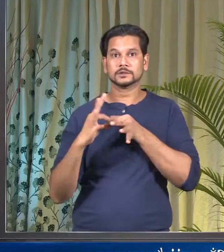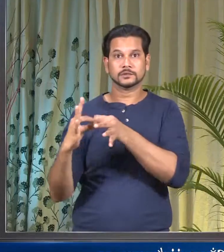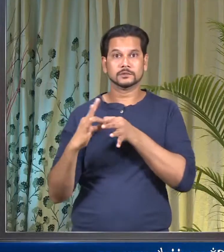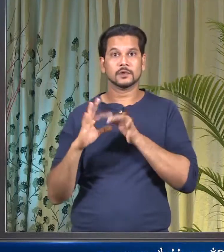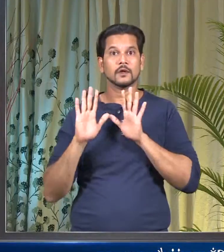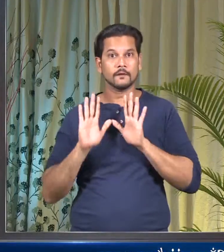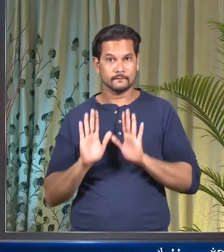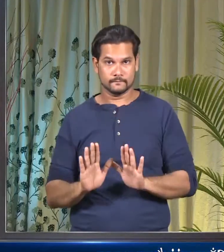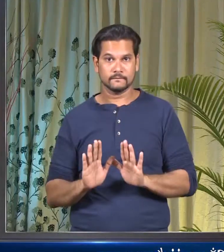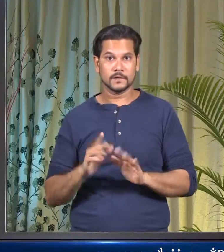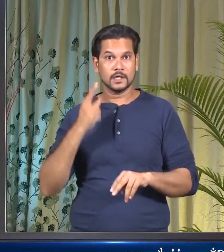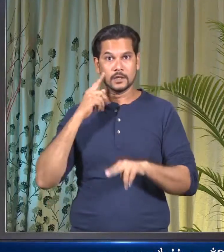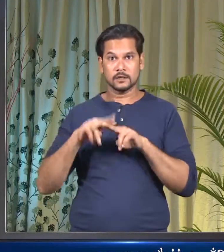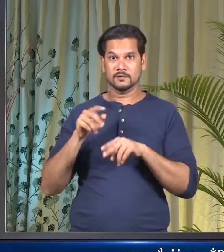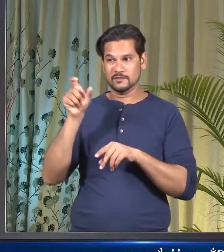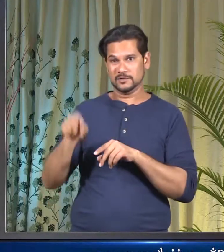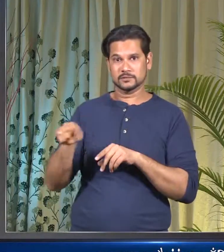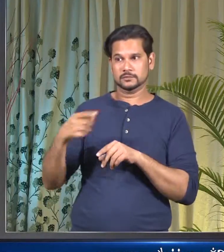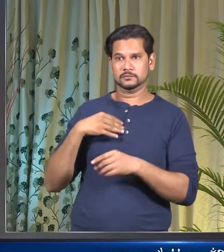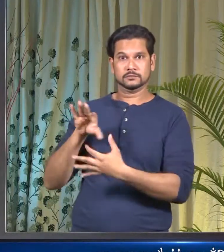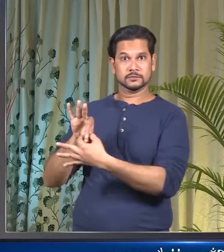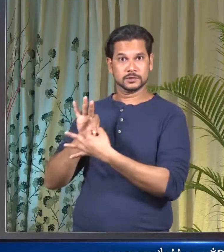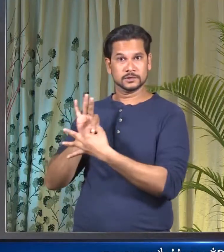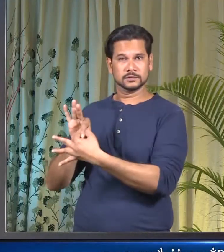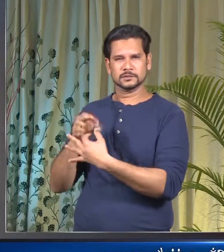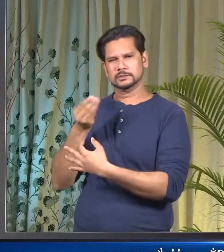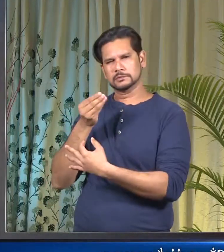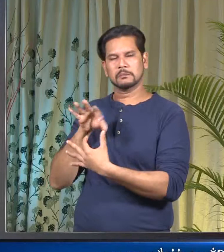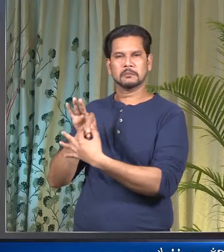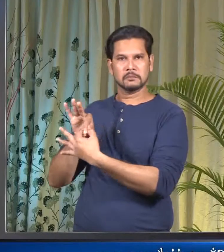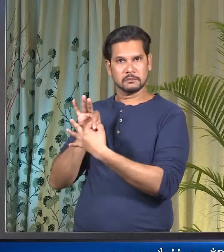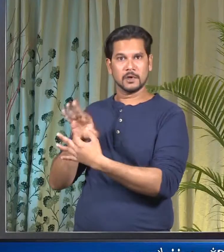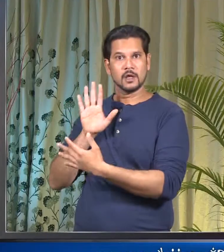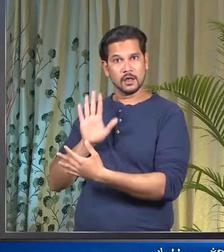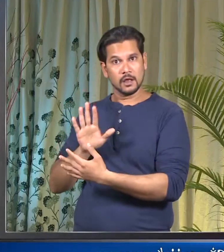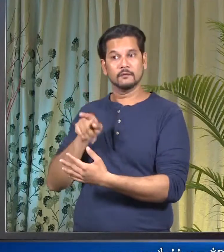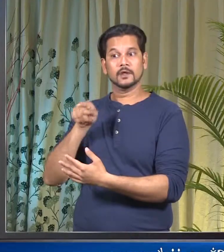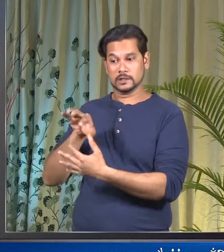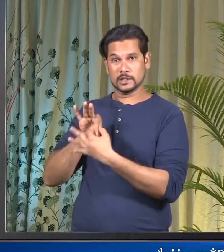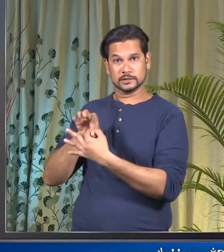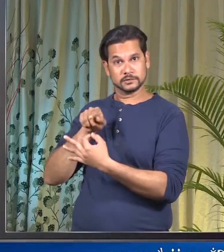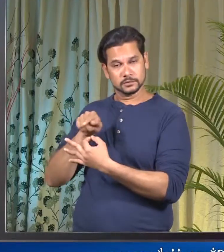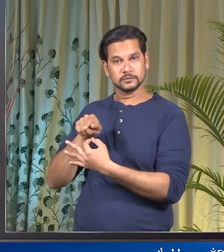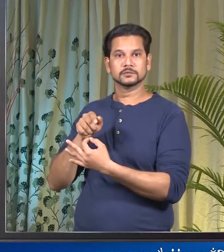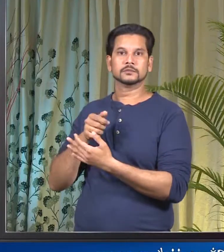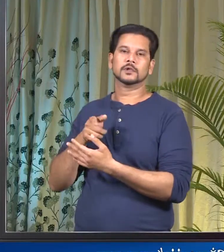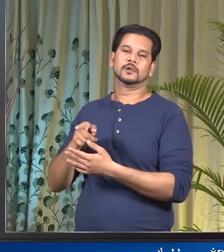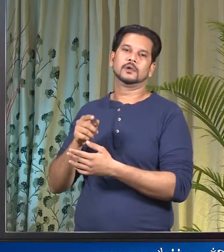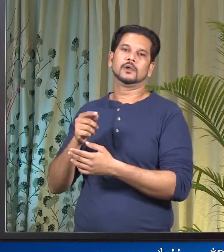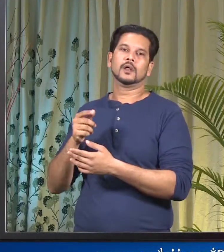साथ थोड़ा बहुत संबंद है उस संबंद के आधार पर उसको याद करते हैं